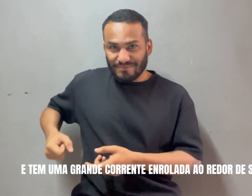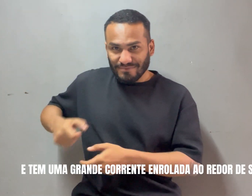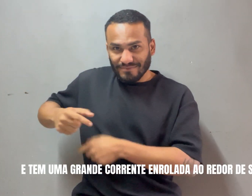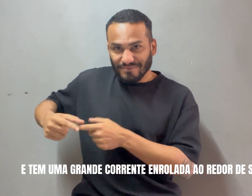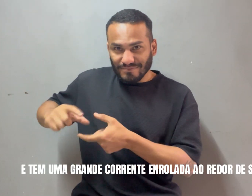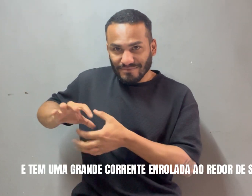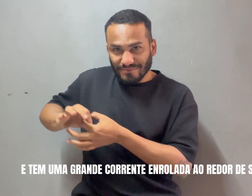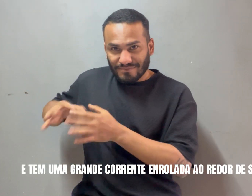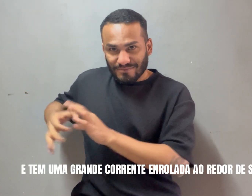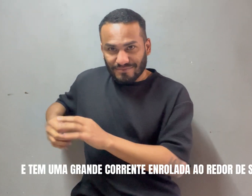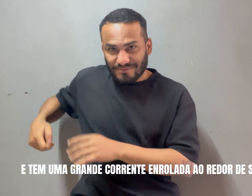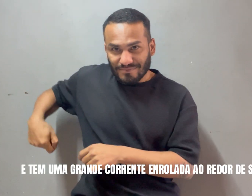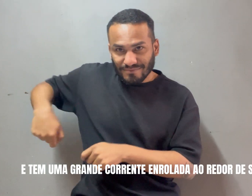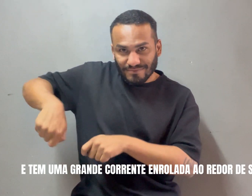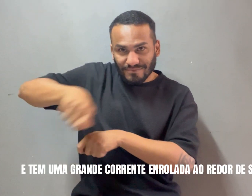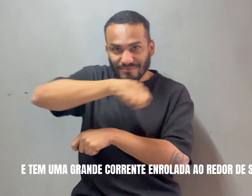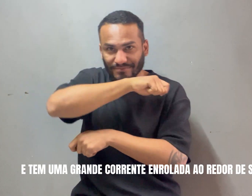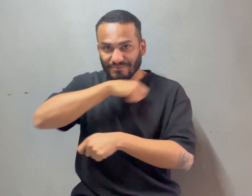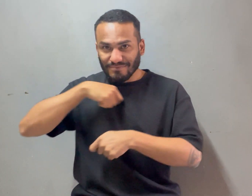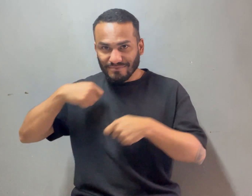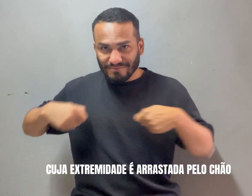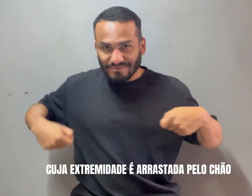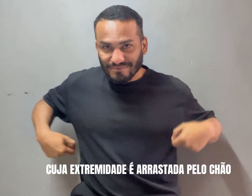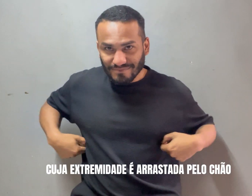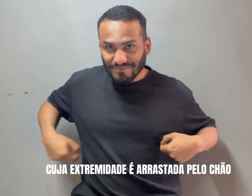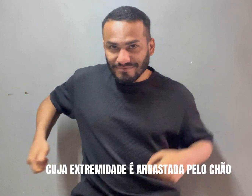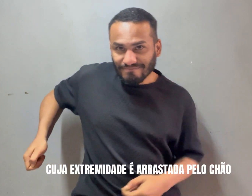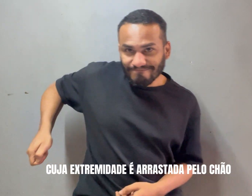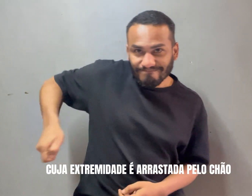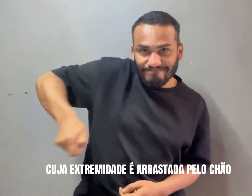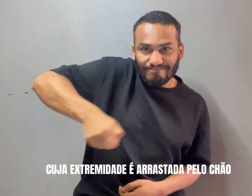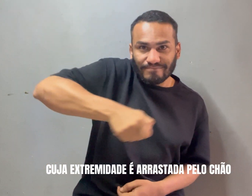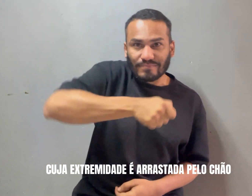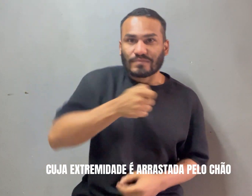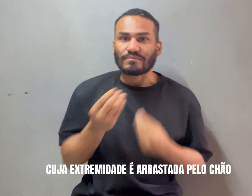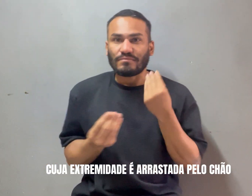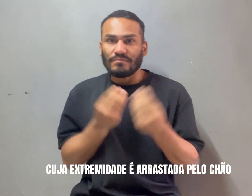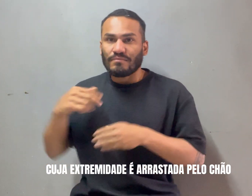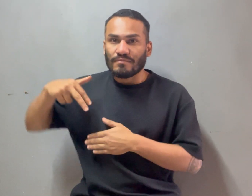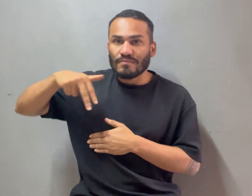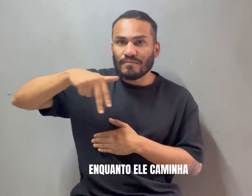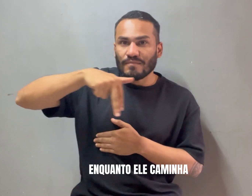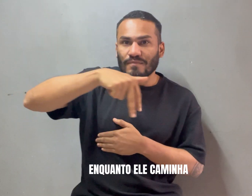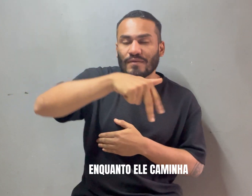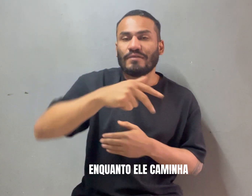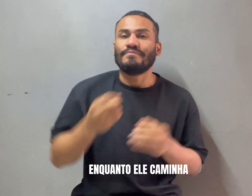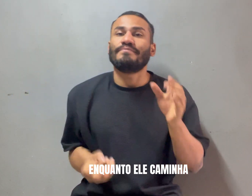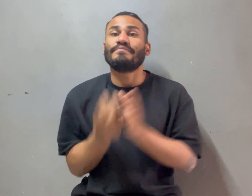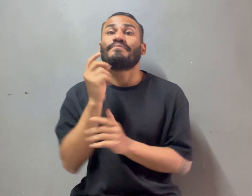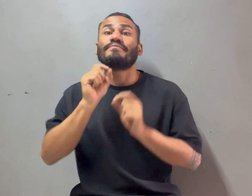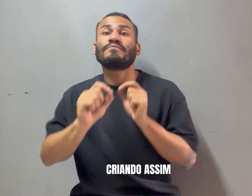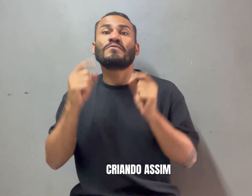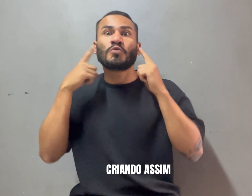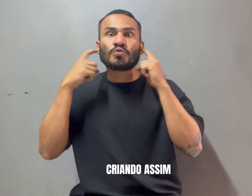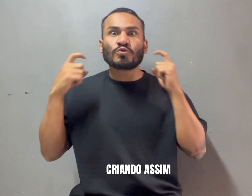grande corrente enrolada ao redor de si, cuja extremidade é arrastada pelo chão enquanto ele caminha, criando assim um